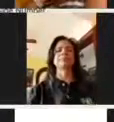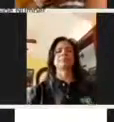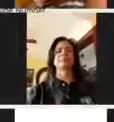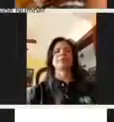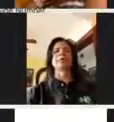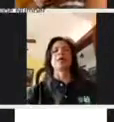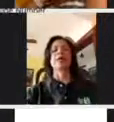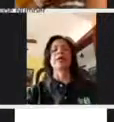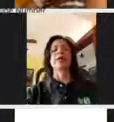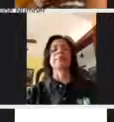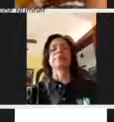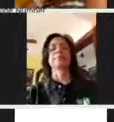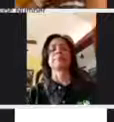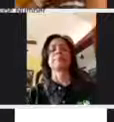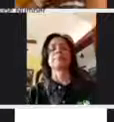Ok.